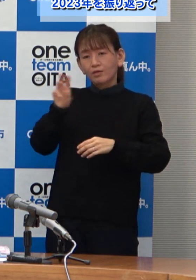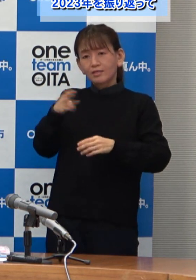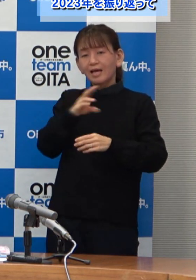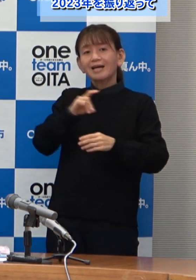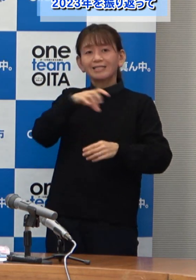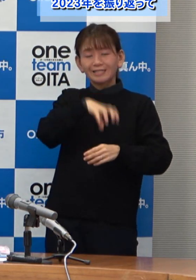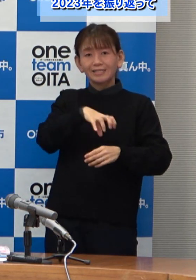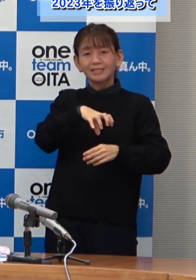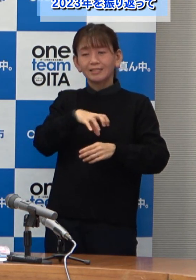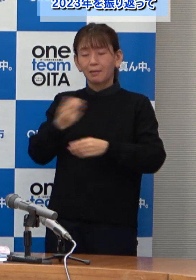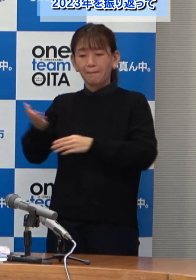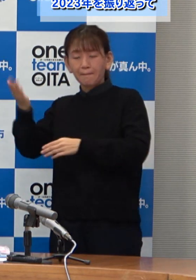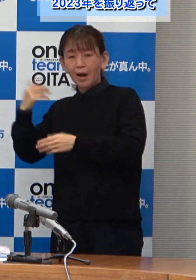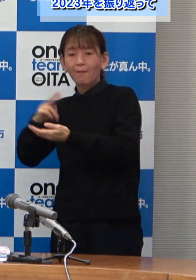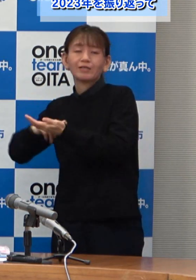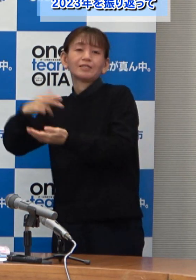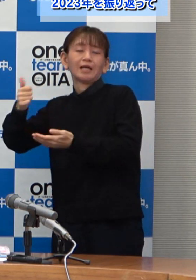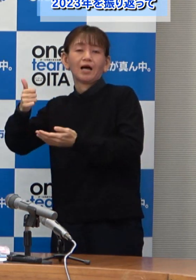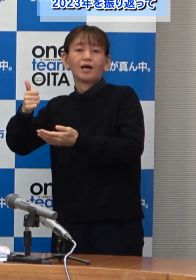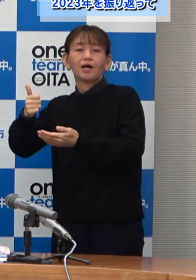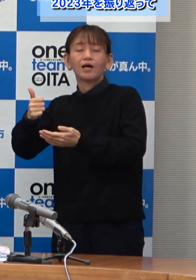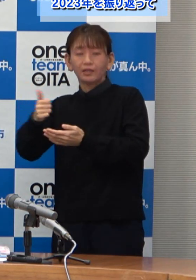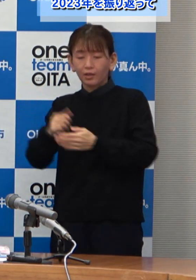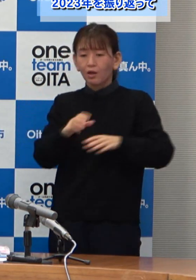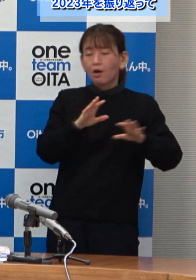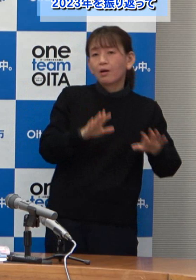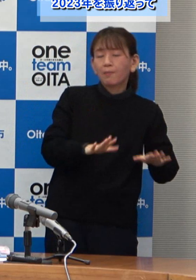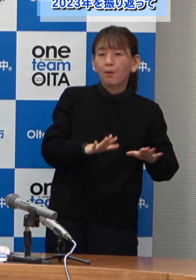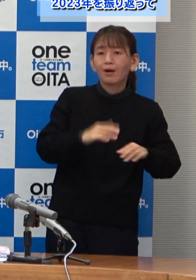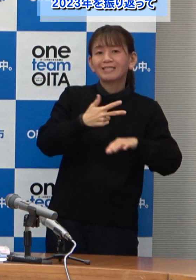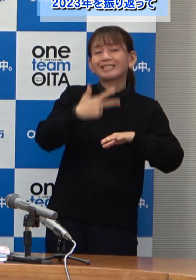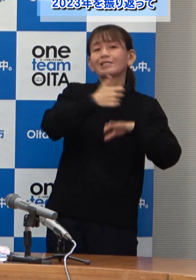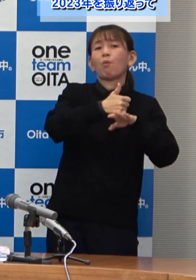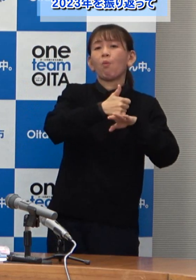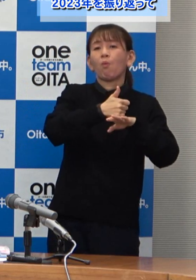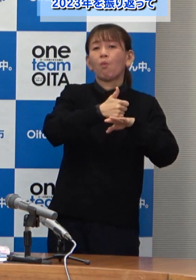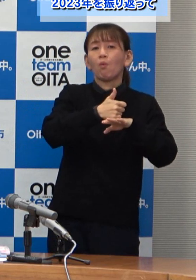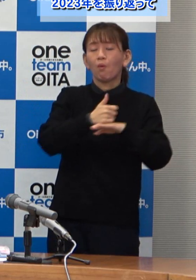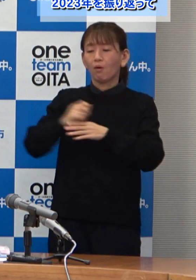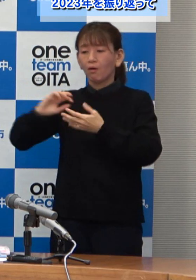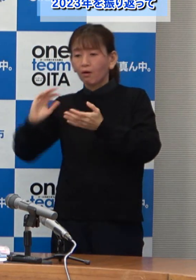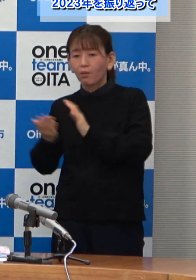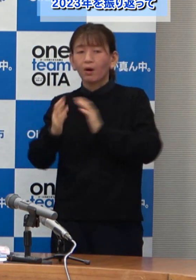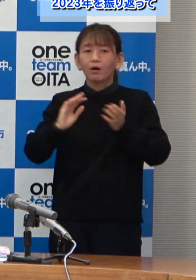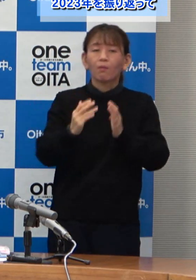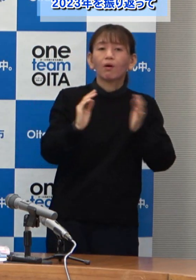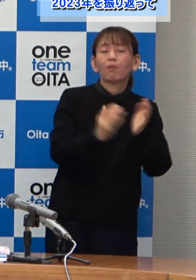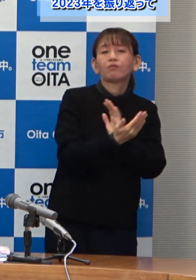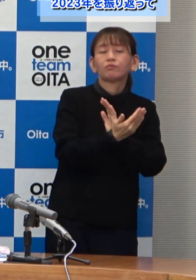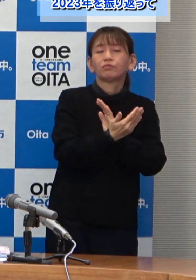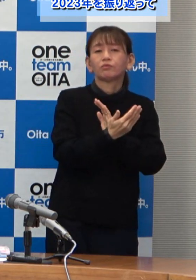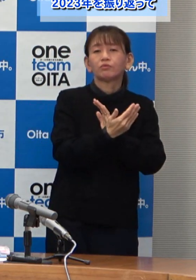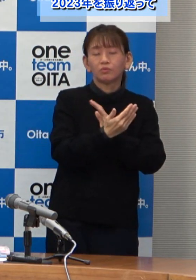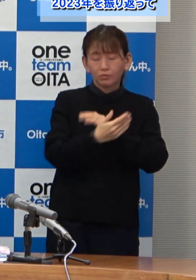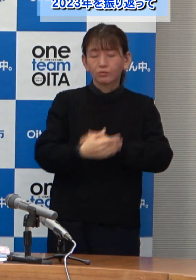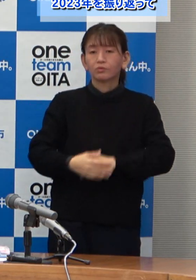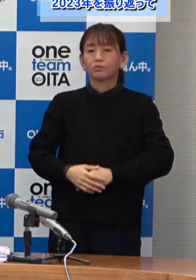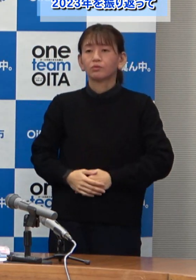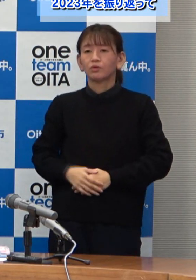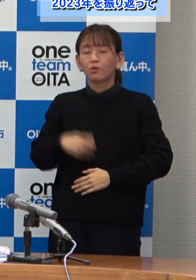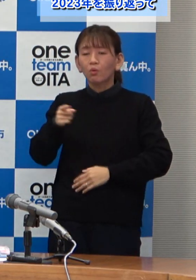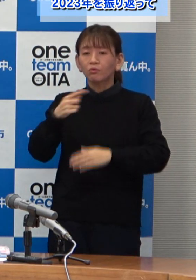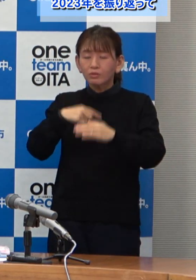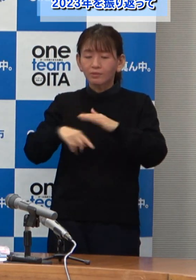いうことでま大きな変化の年だったなとまそれを掃除で変かなとそのように思って